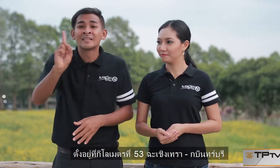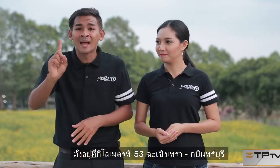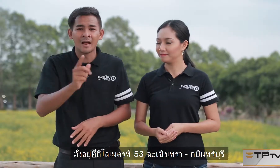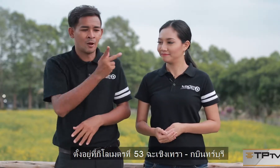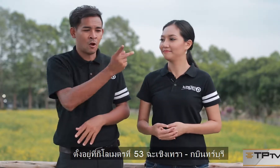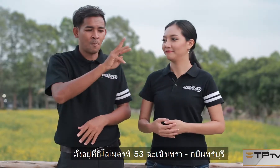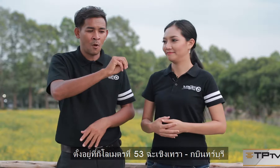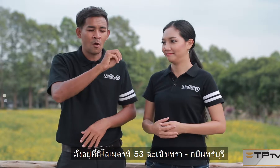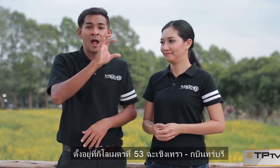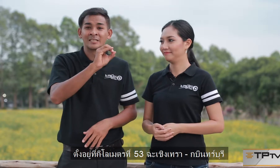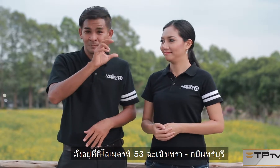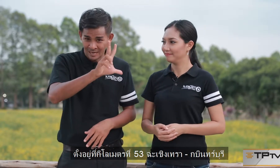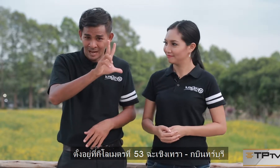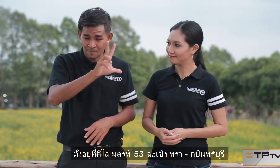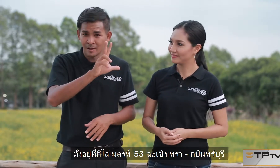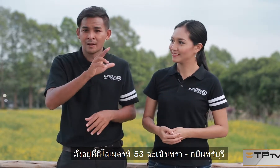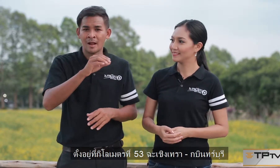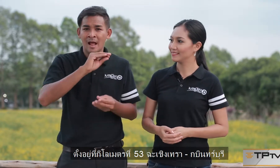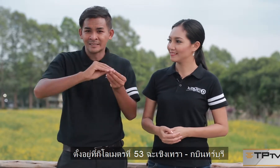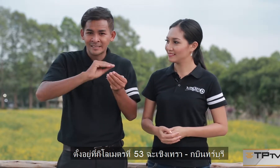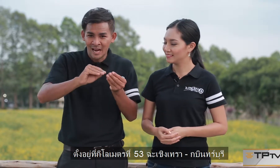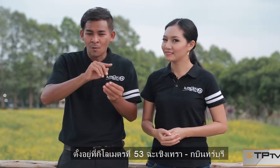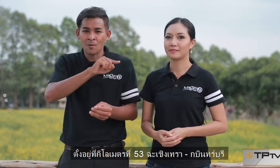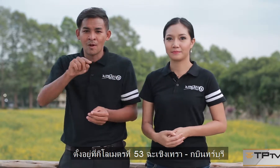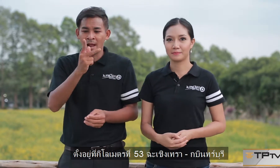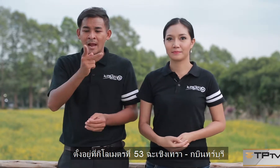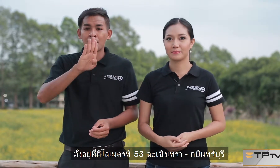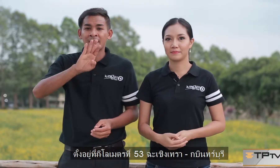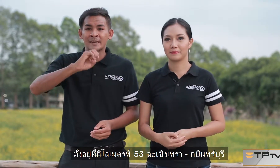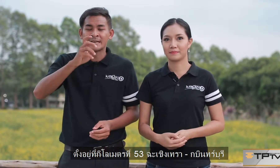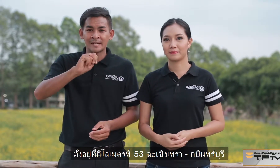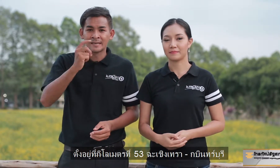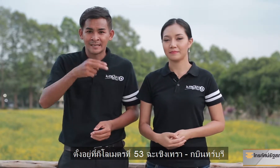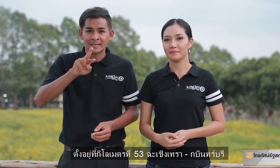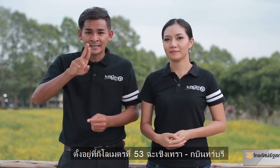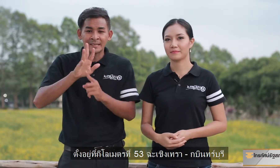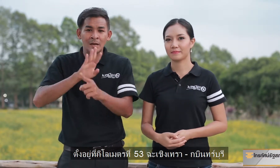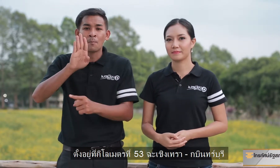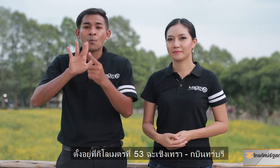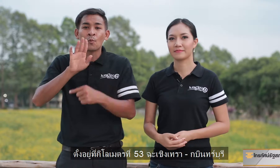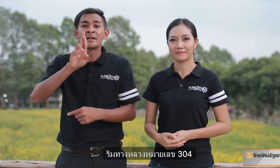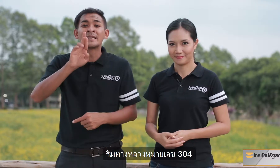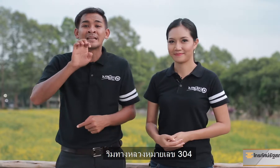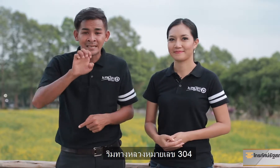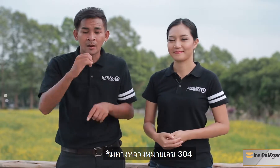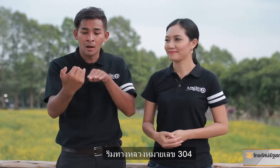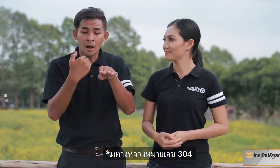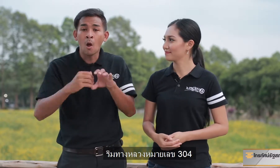ที่กิโลเมตรที่53ฉะเชิงเทรากบินบุรีริมทางหลวงหมายเลข